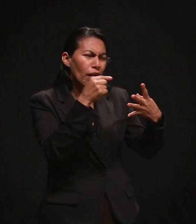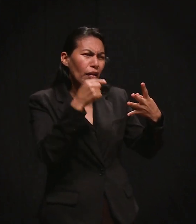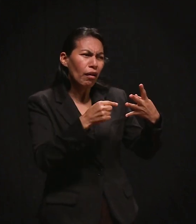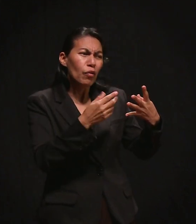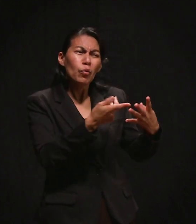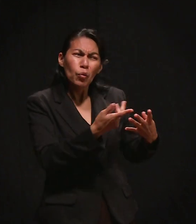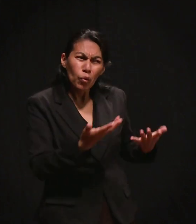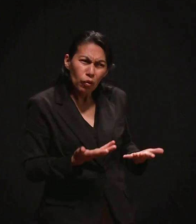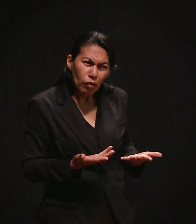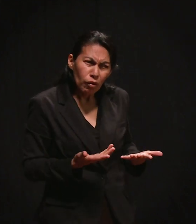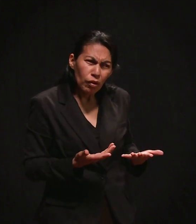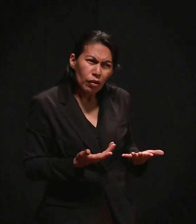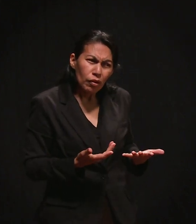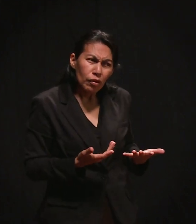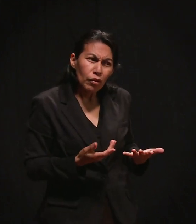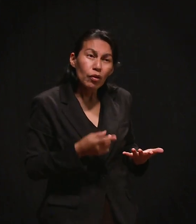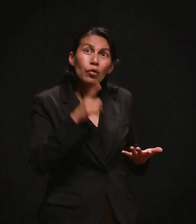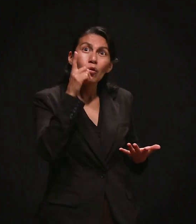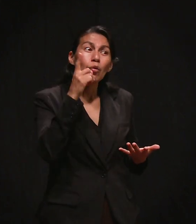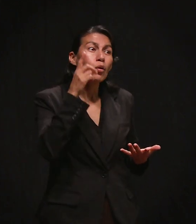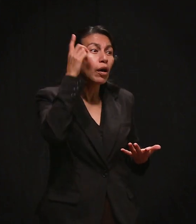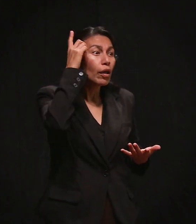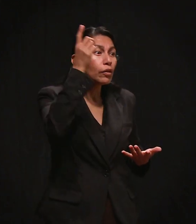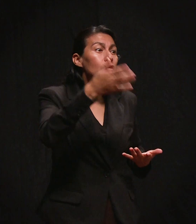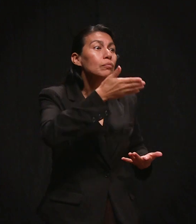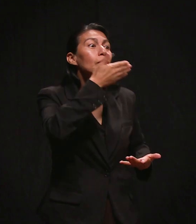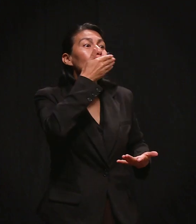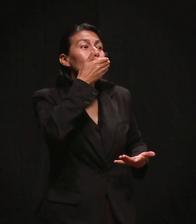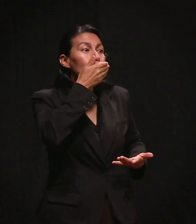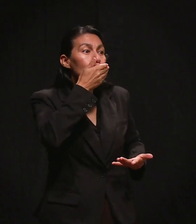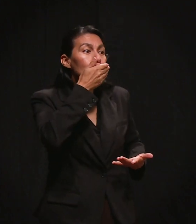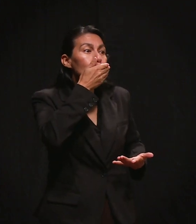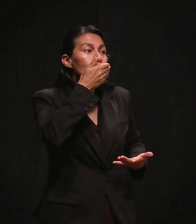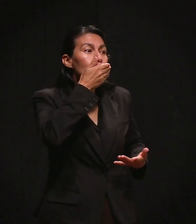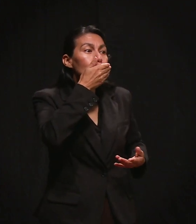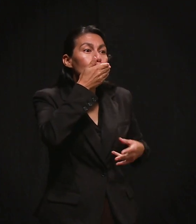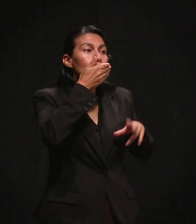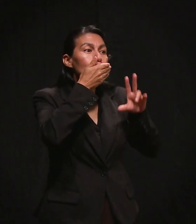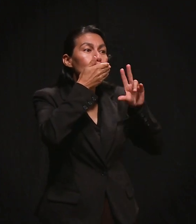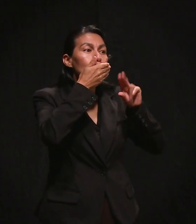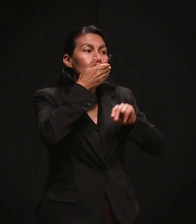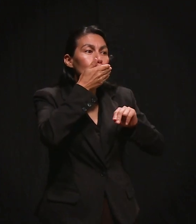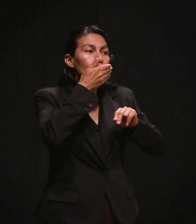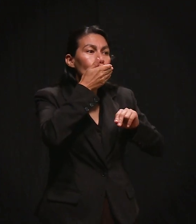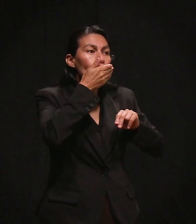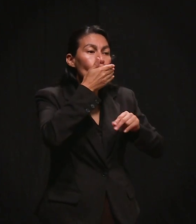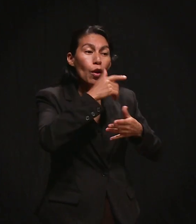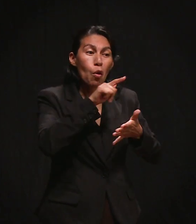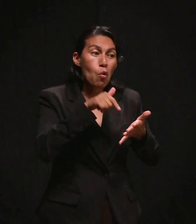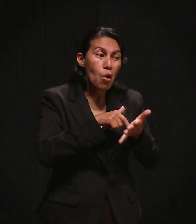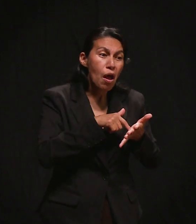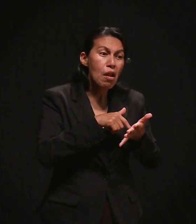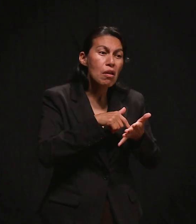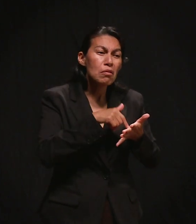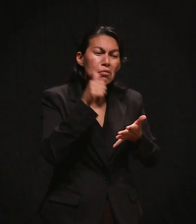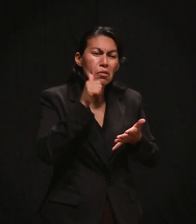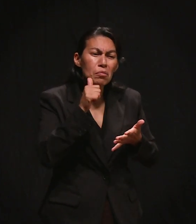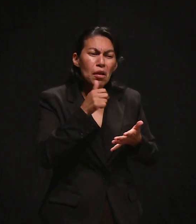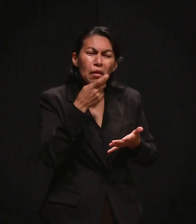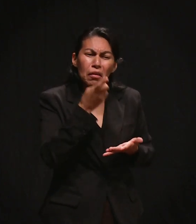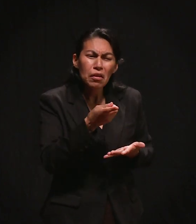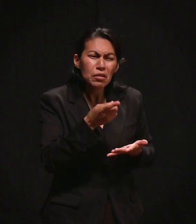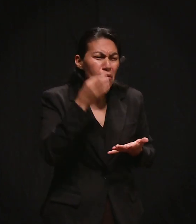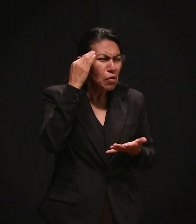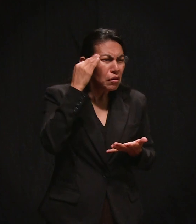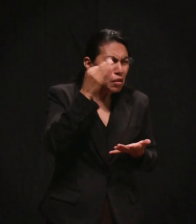Prácticamente le tapaste la boca a Dios para que no hablara en los lugares o en los tiempos